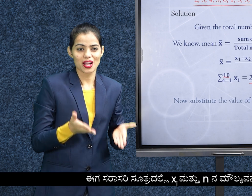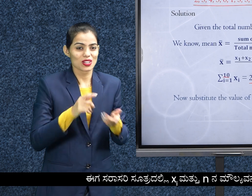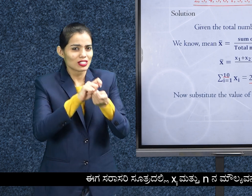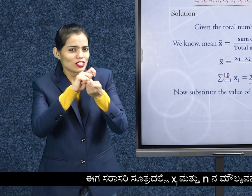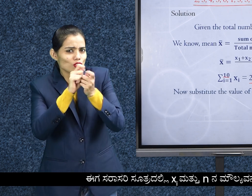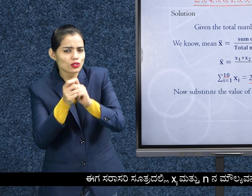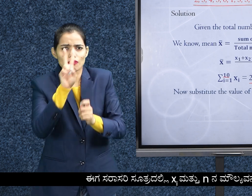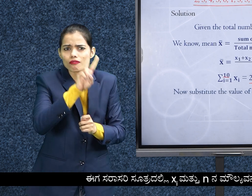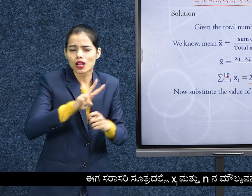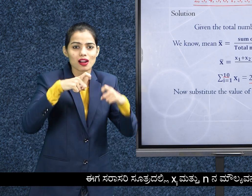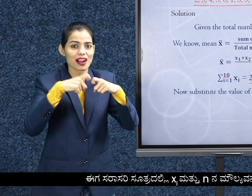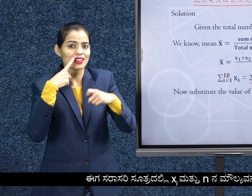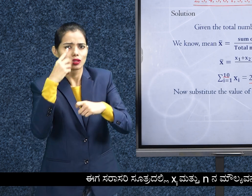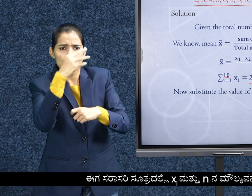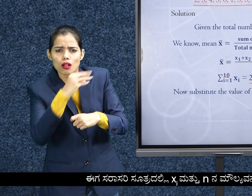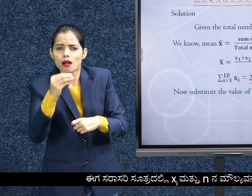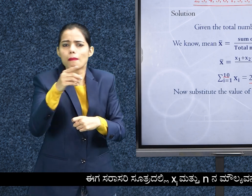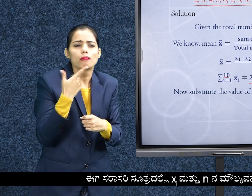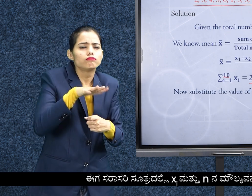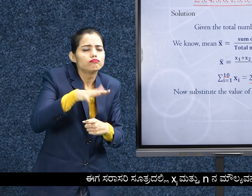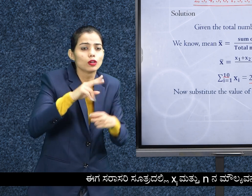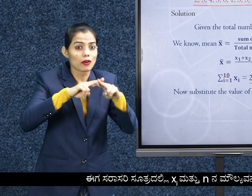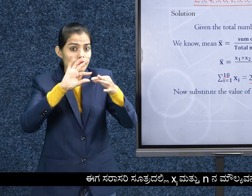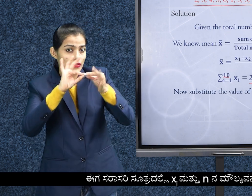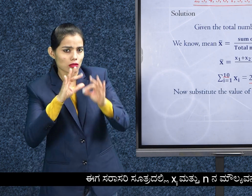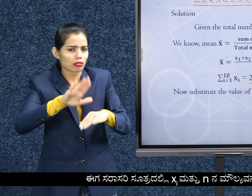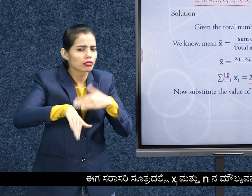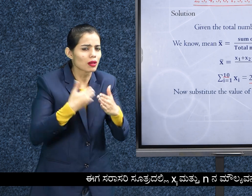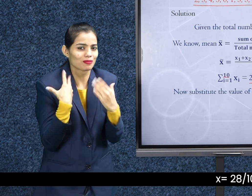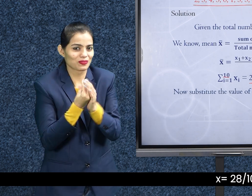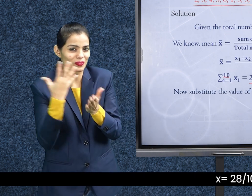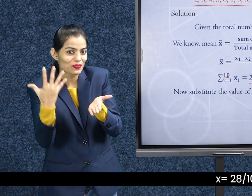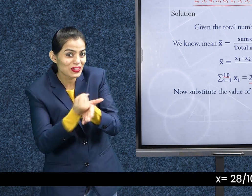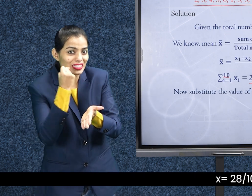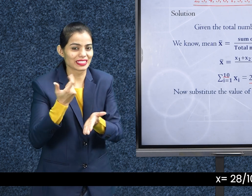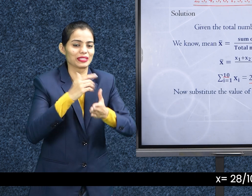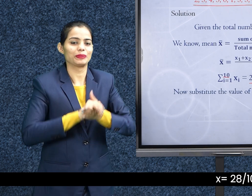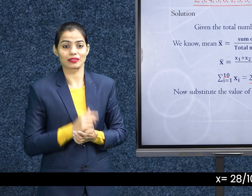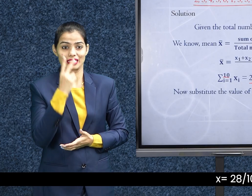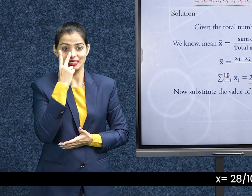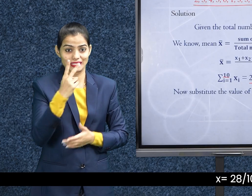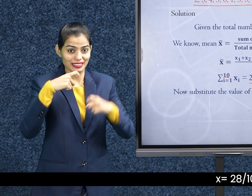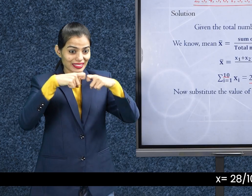ಈಗ ಸರಾಸರಿ ಸೂತ್ರದಲ್ಲಿ xi ಮತ್ತು n ನ ಮೌಲ್ಯವನ್ನ ಬದಲಿಸಿ ನಂತರ ನಾವು ಪಡಿತೇವೆ x is equal to